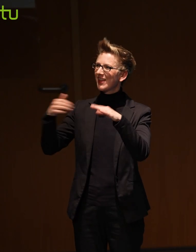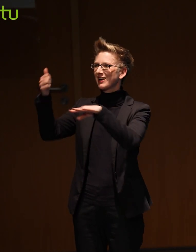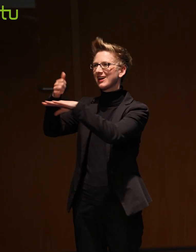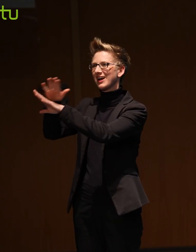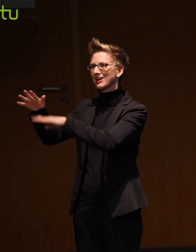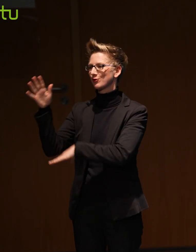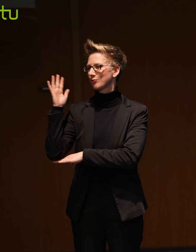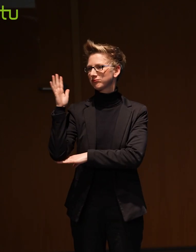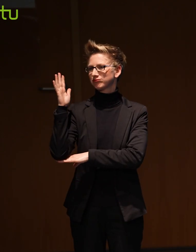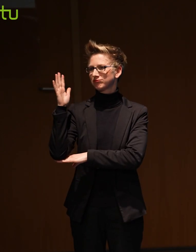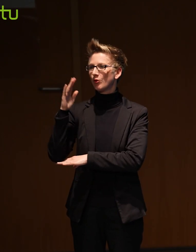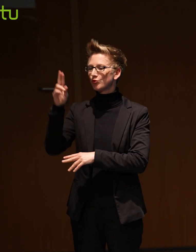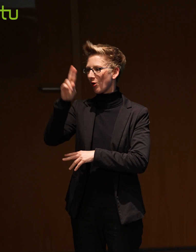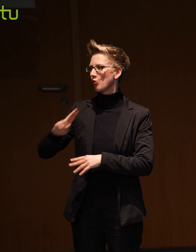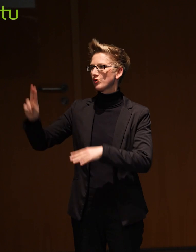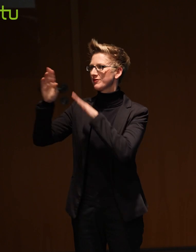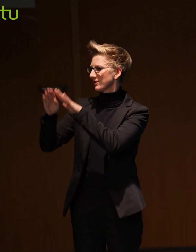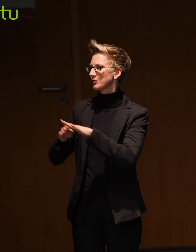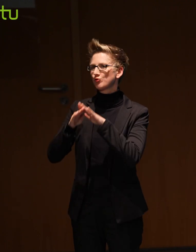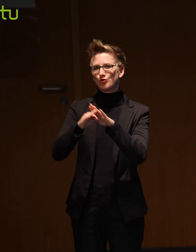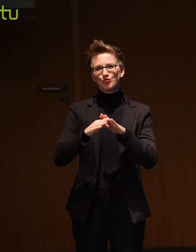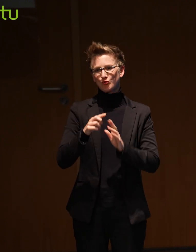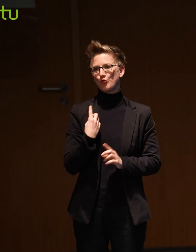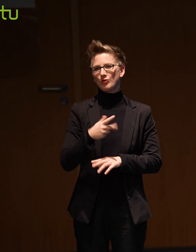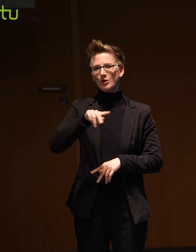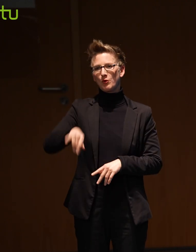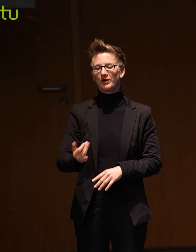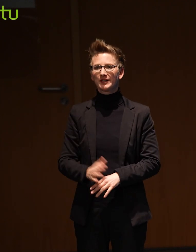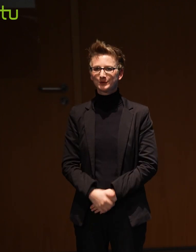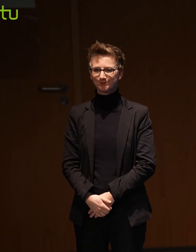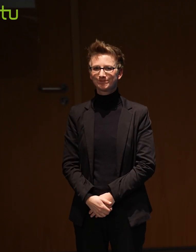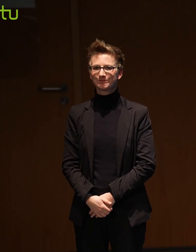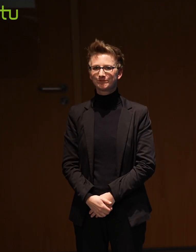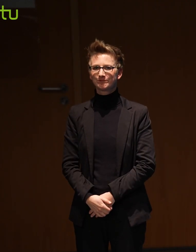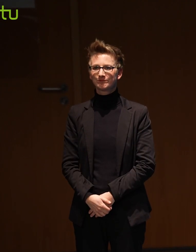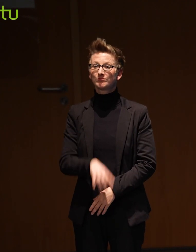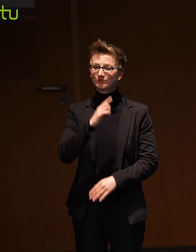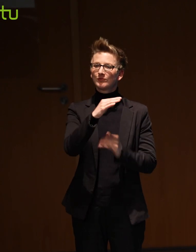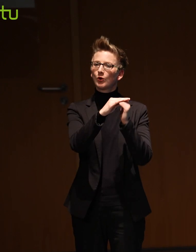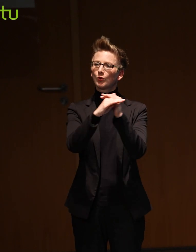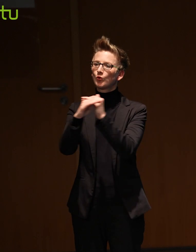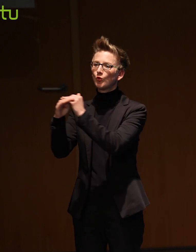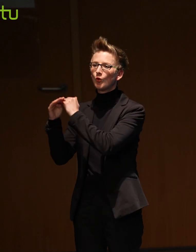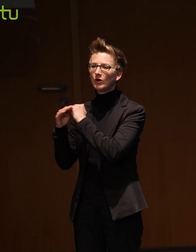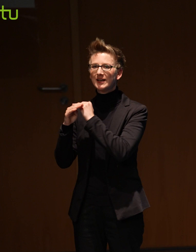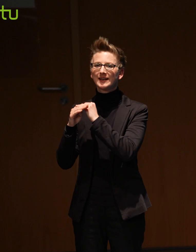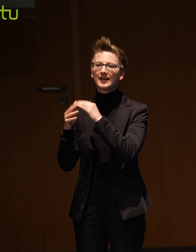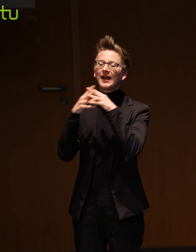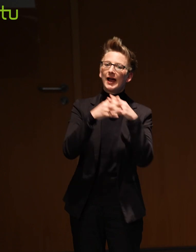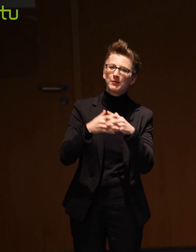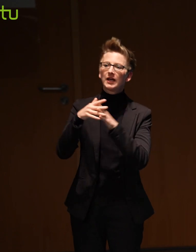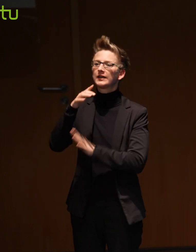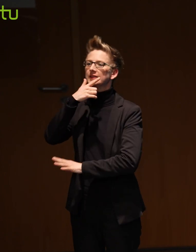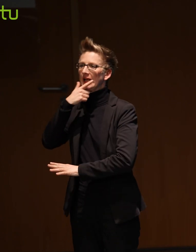unserer Universität für die Unterstützung dieses Projekts. Und insbesondere meinen KollegInnen an der Anglistik, Amerikanistik